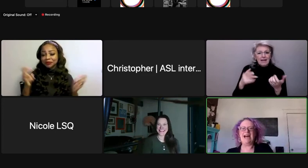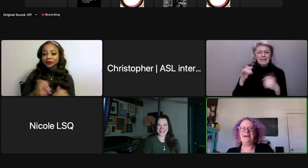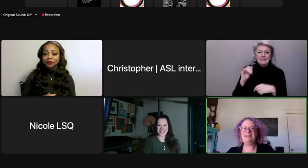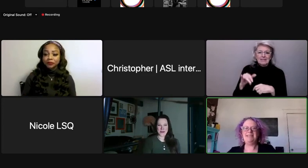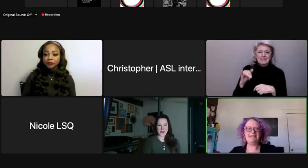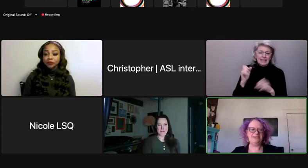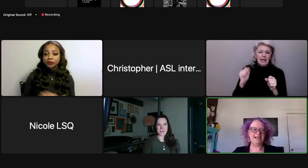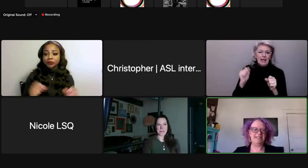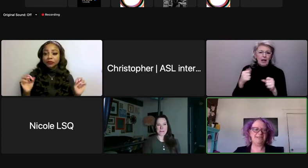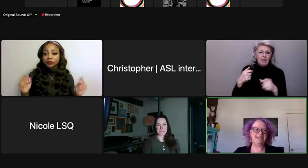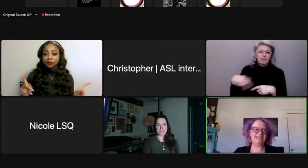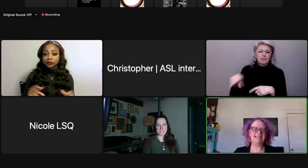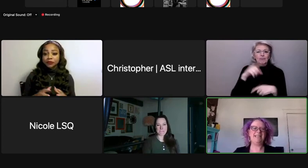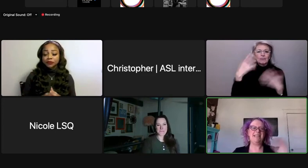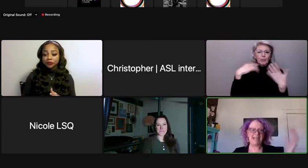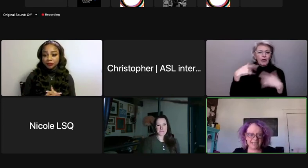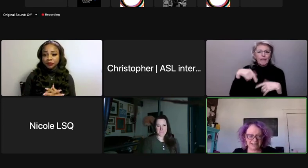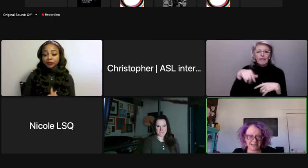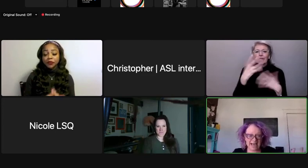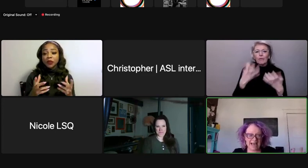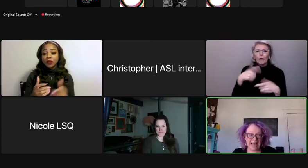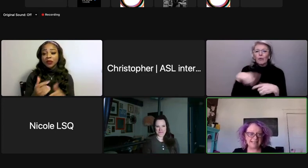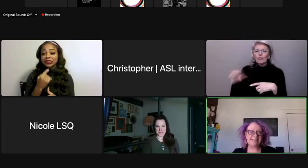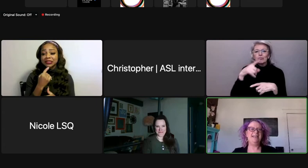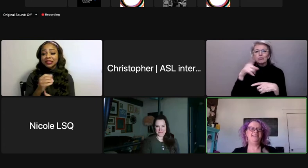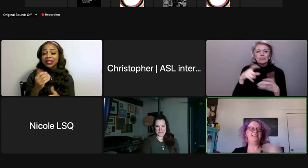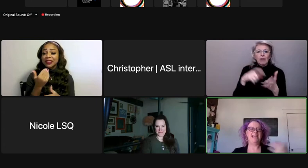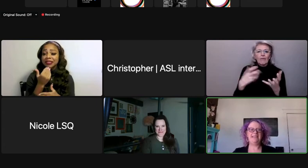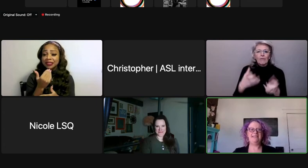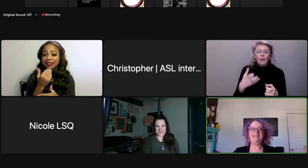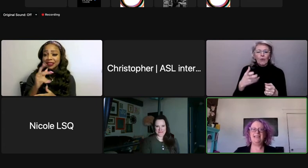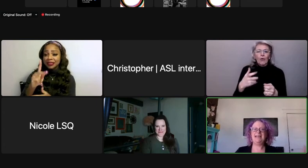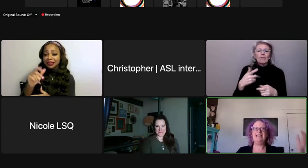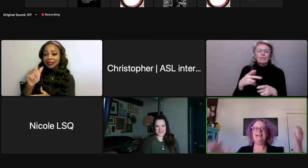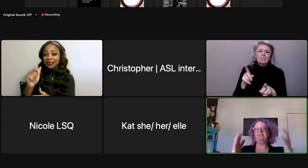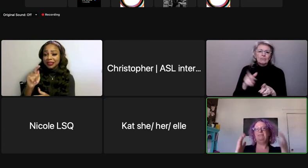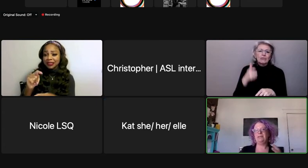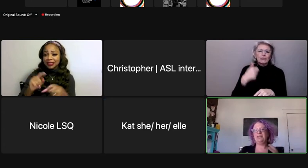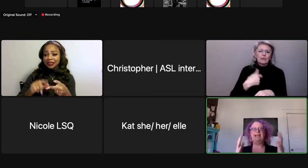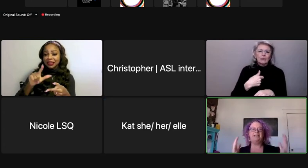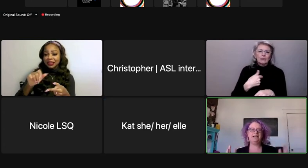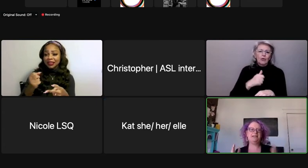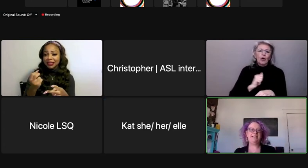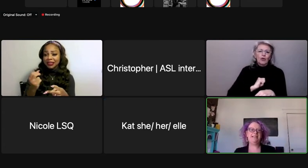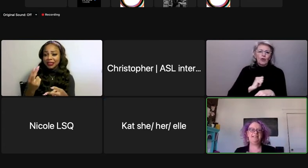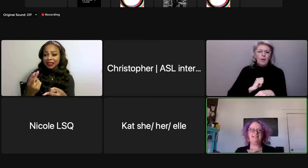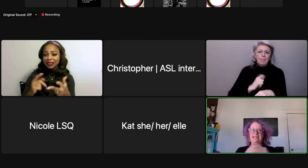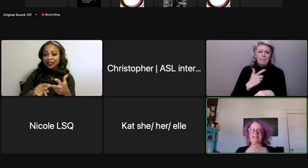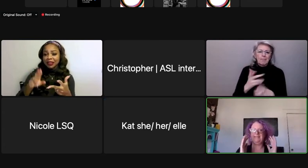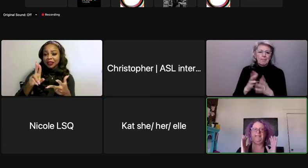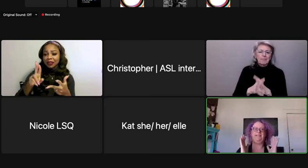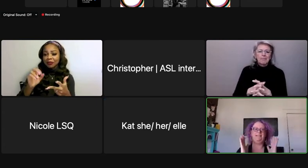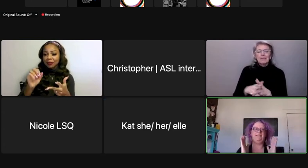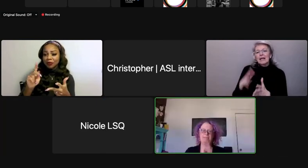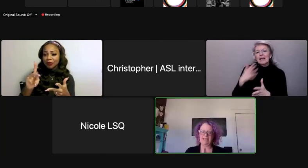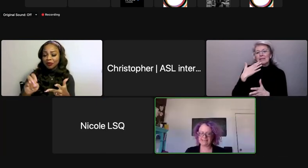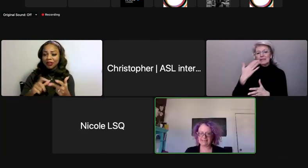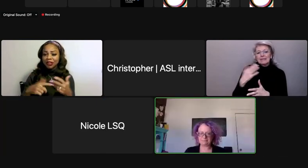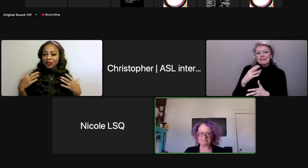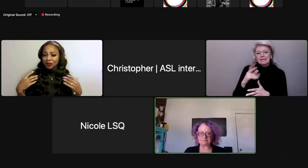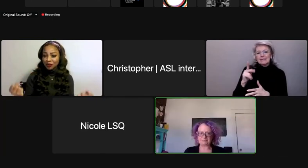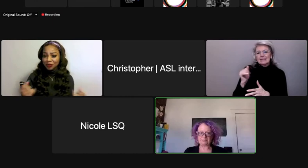pouvoir aller où on veut quand on veut donc c'est cette question d'autonomisation au bout du compte alors merci Kat